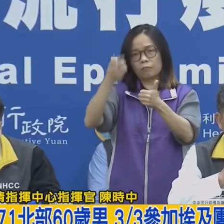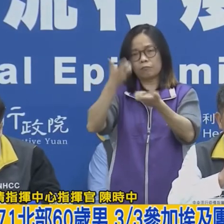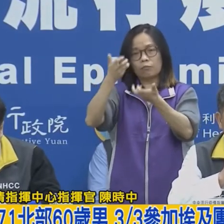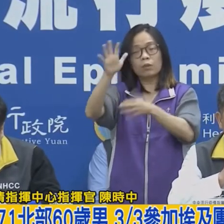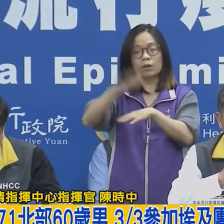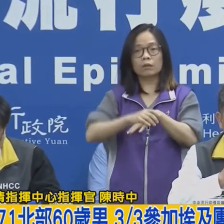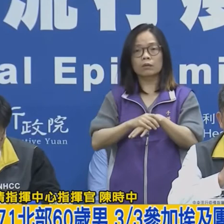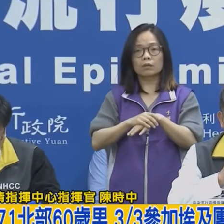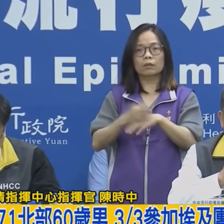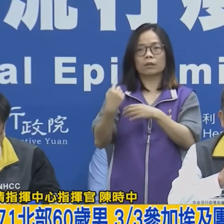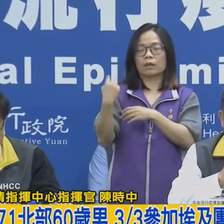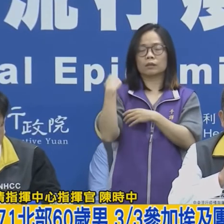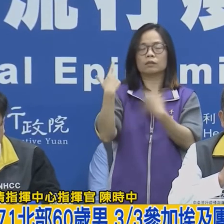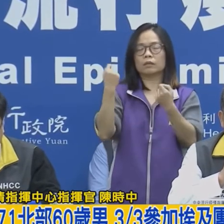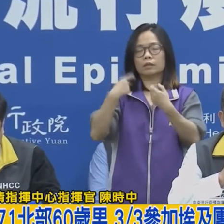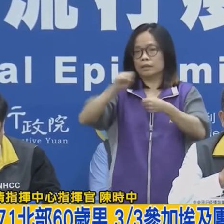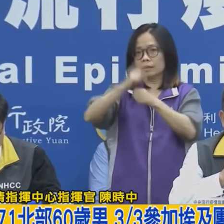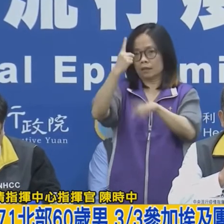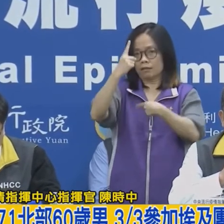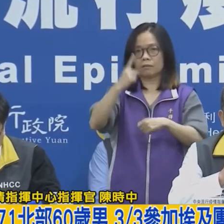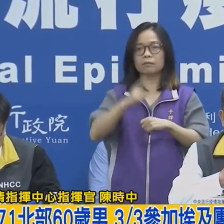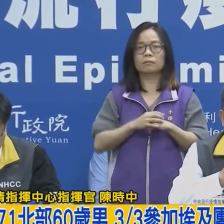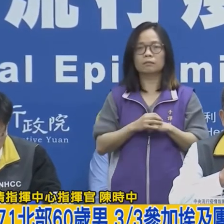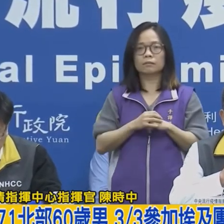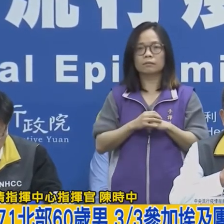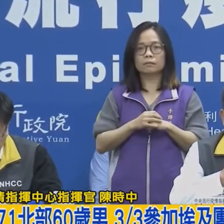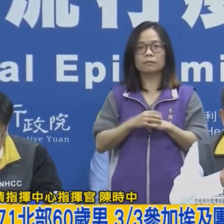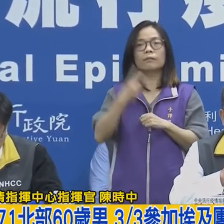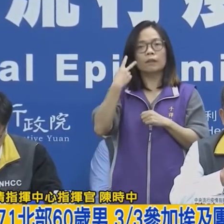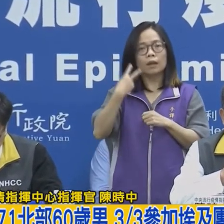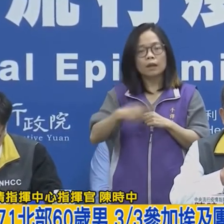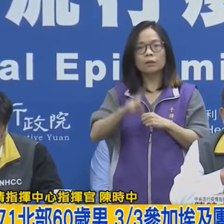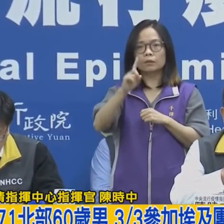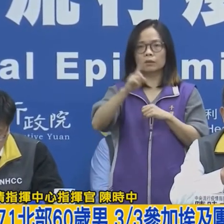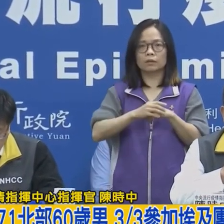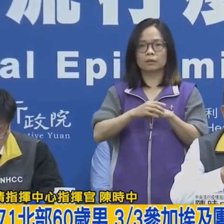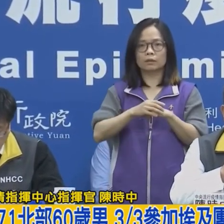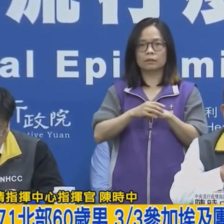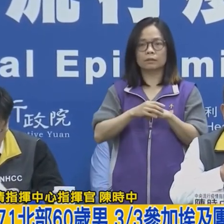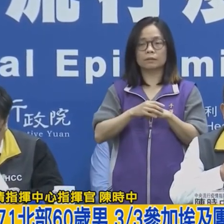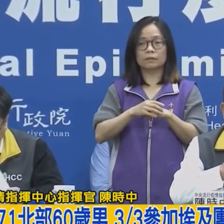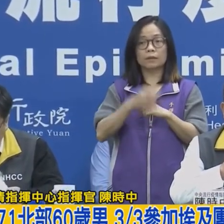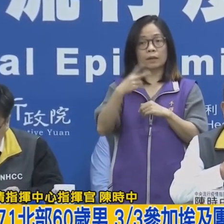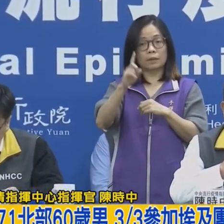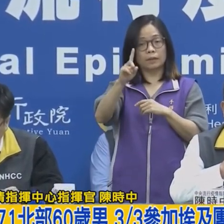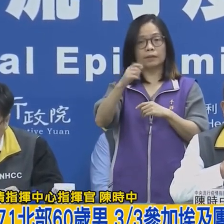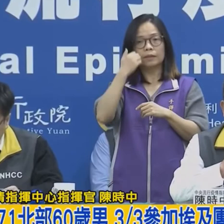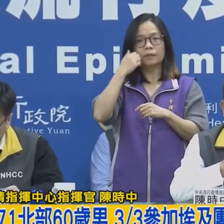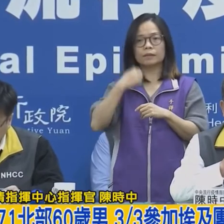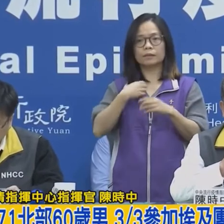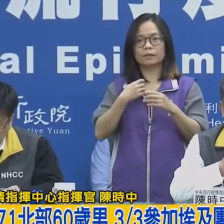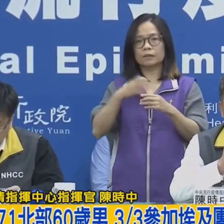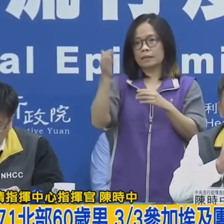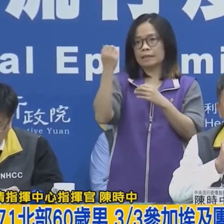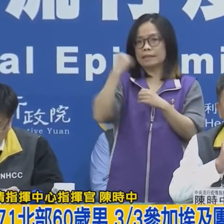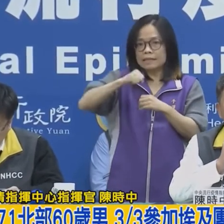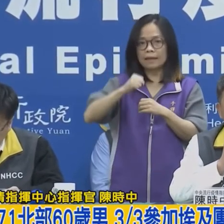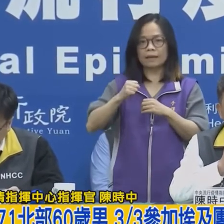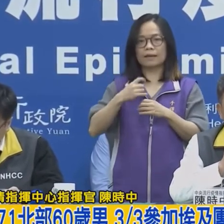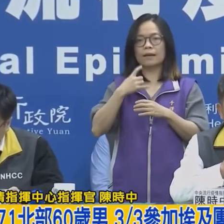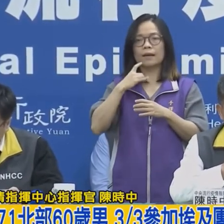天也是再增加一例，然后另外再一例是到捷克